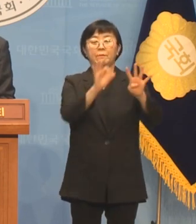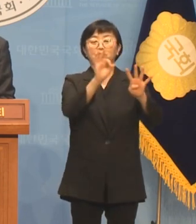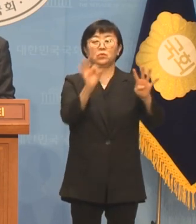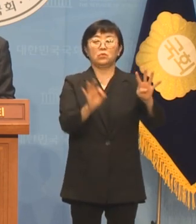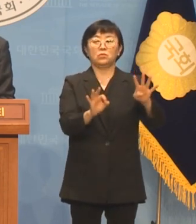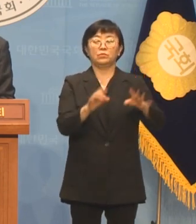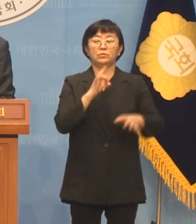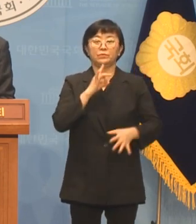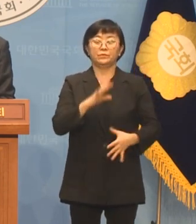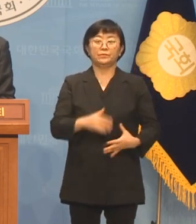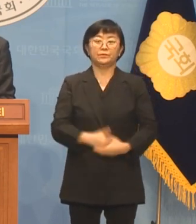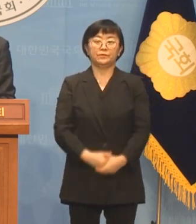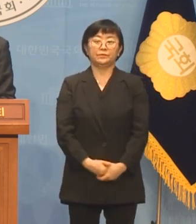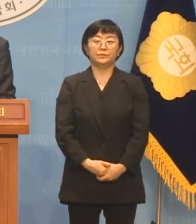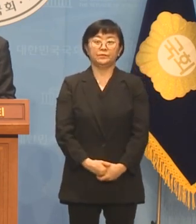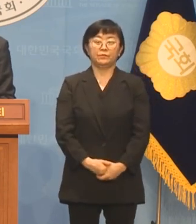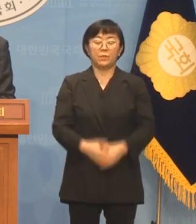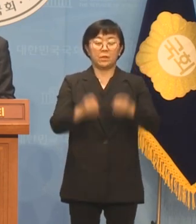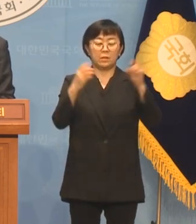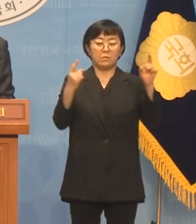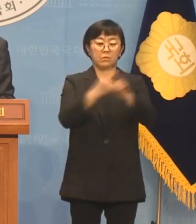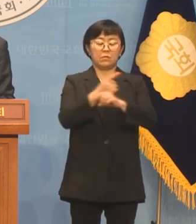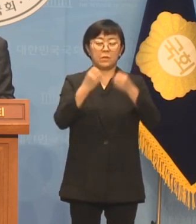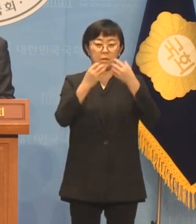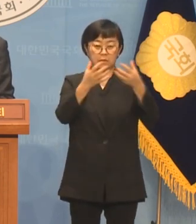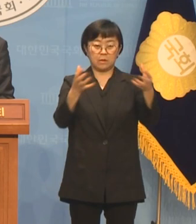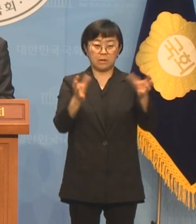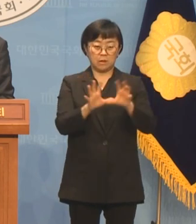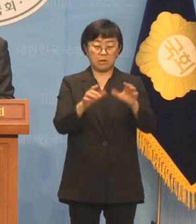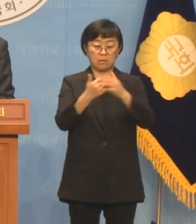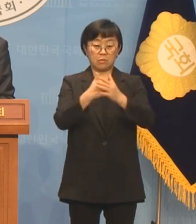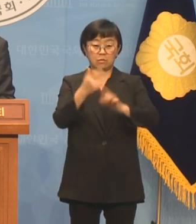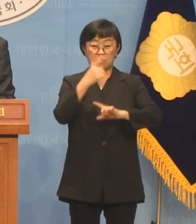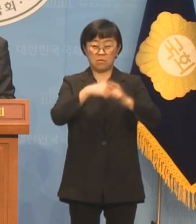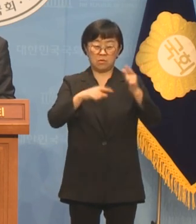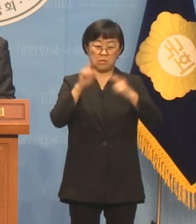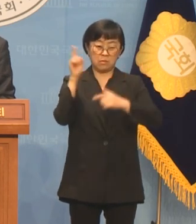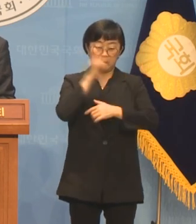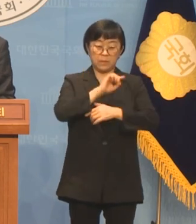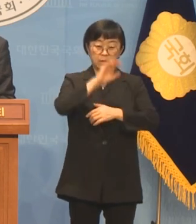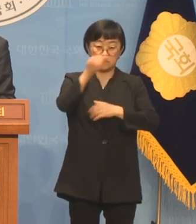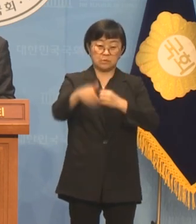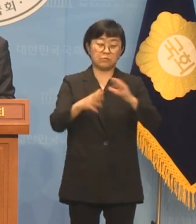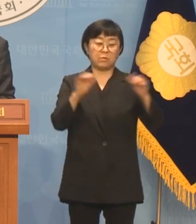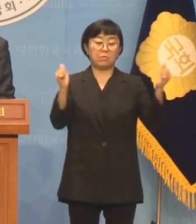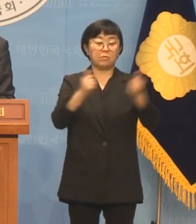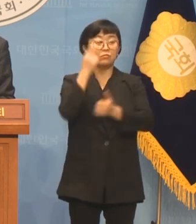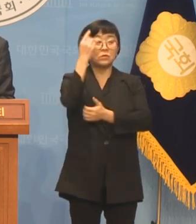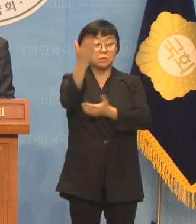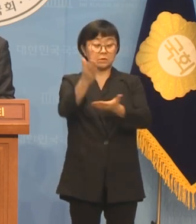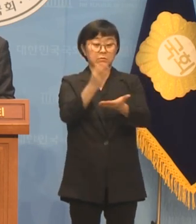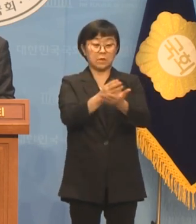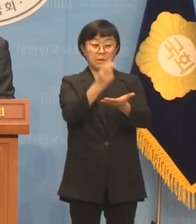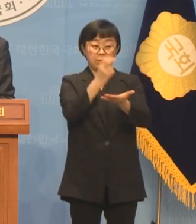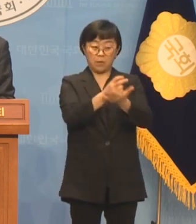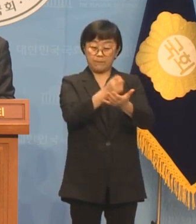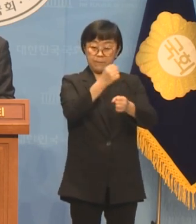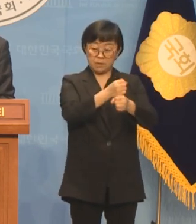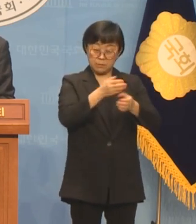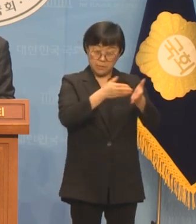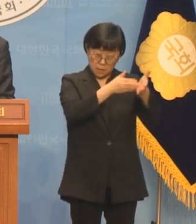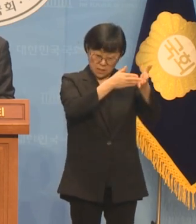4%에 불과합니다. 개혁신당은 점점 악화되고 있는 국회의원의 묻지마 법안 발의